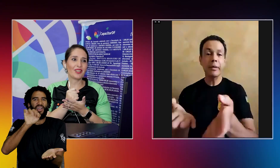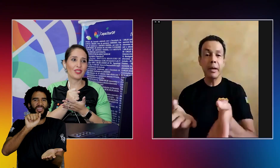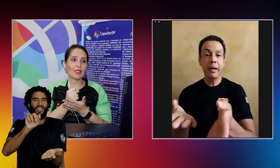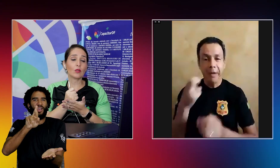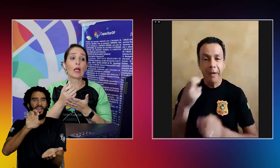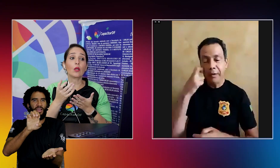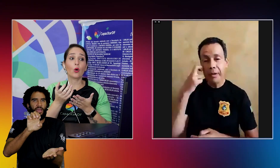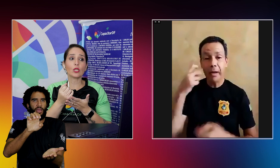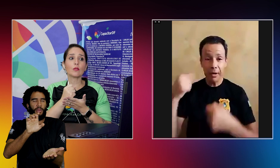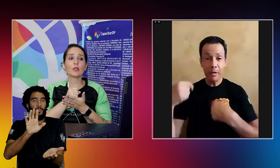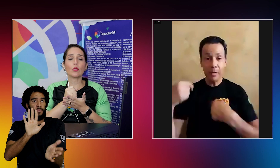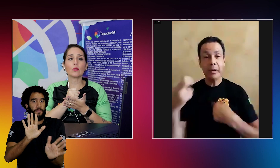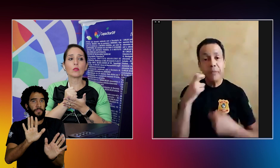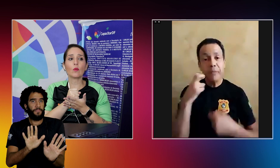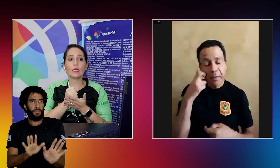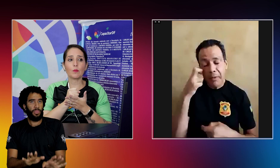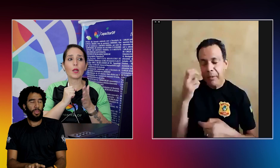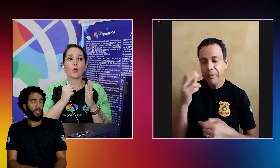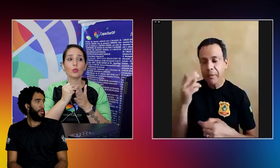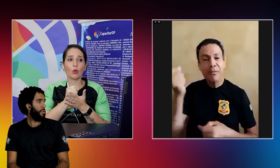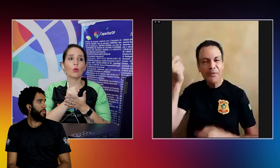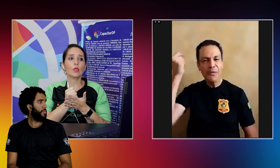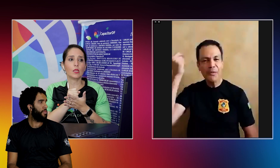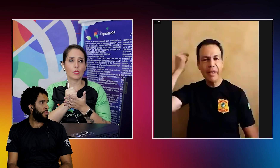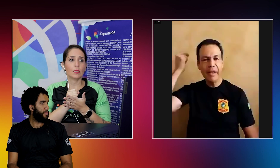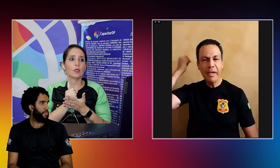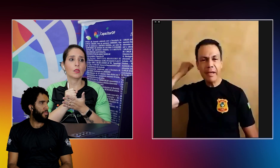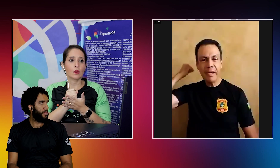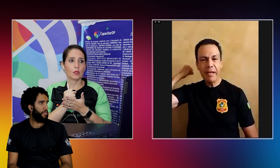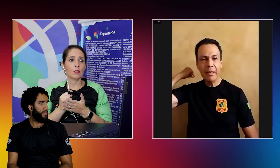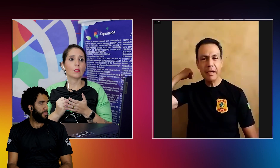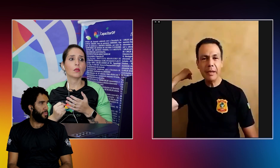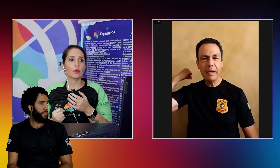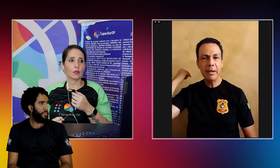Antigamente a gente tinha esse controle. Hoje as pessoas usam esse para controle.